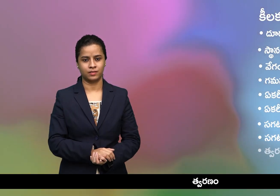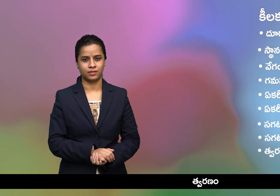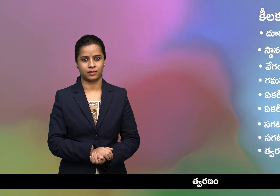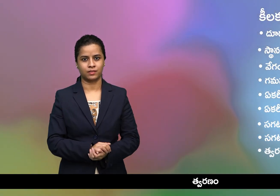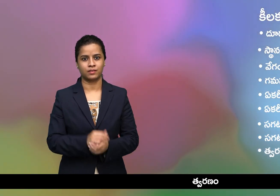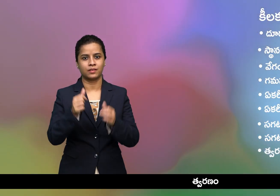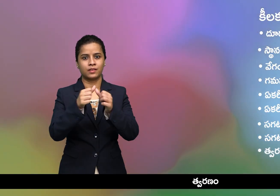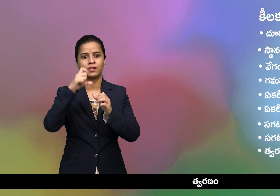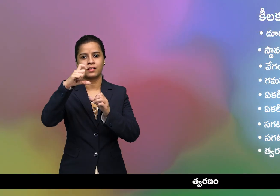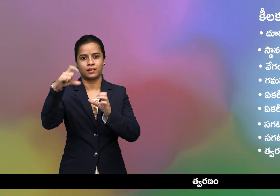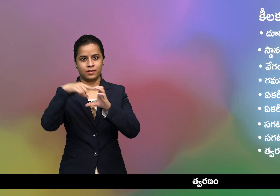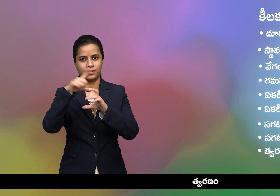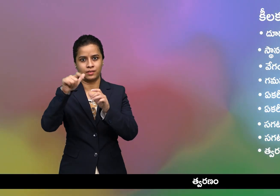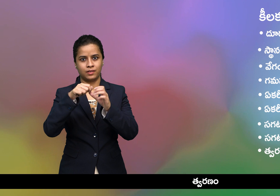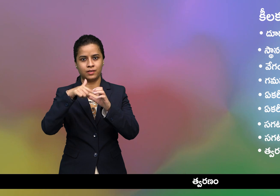త్వరణం.